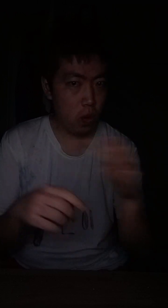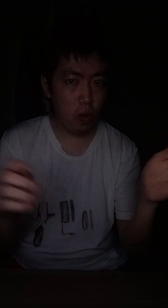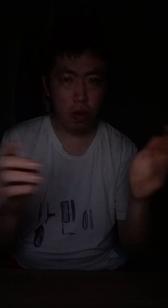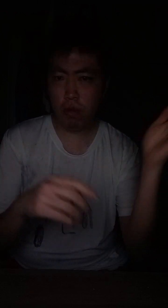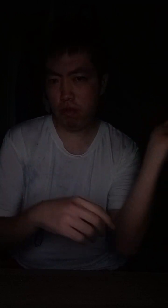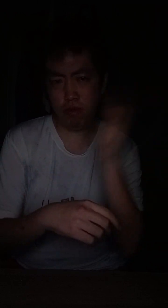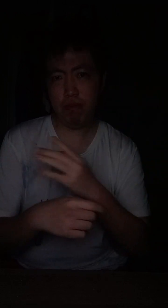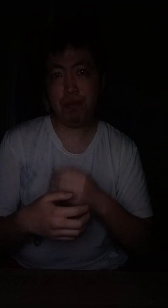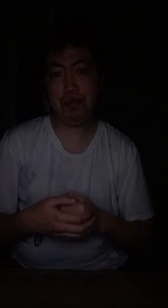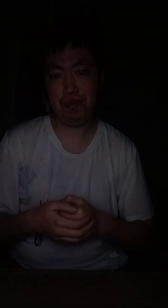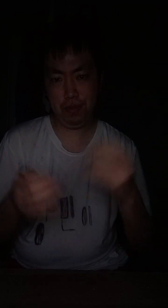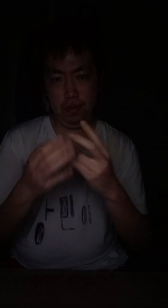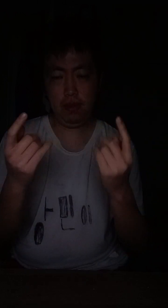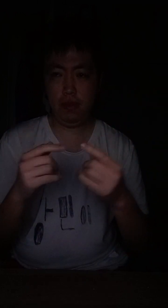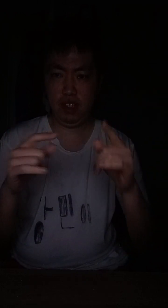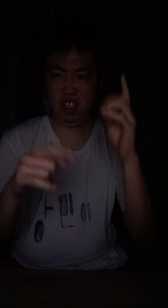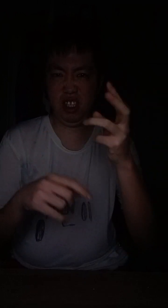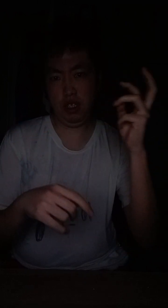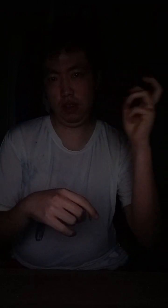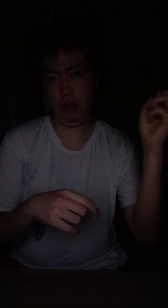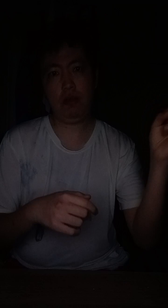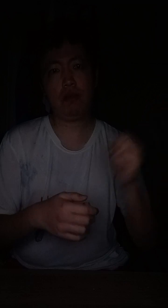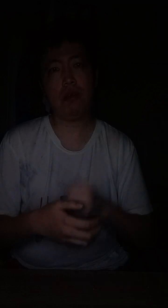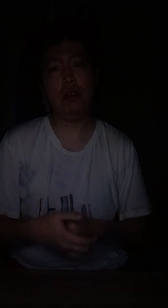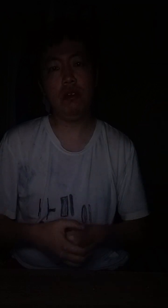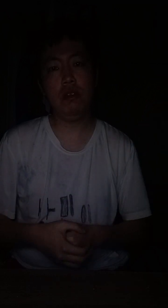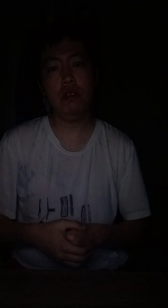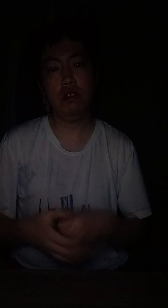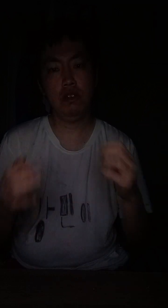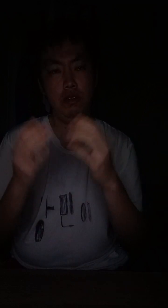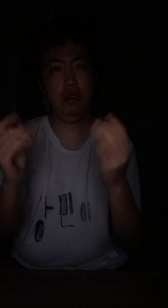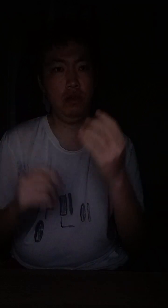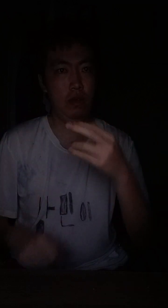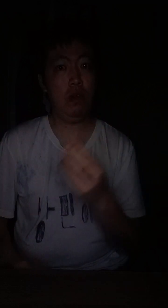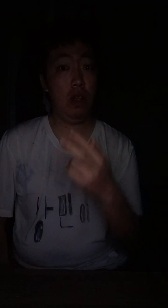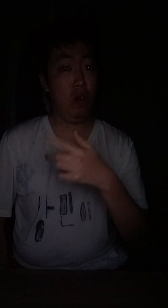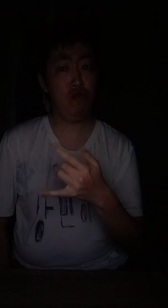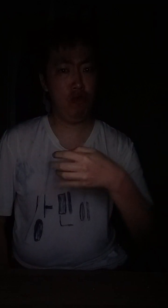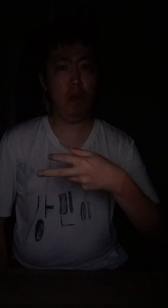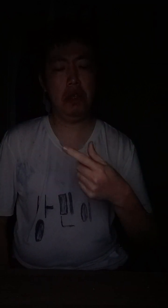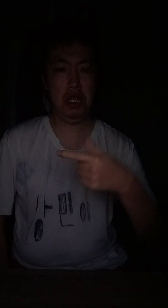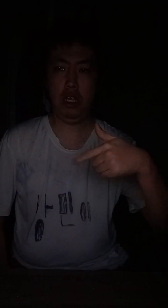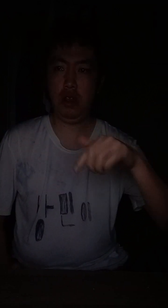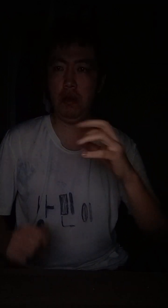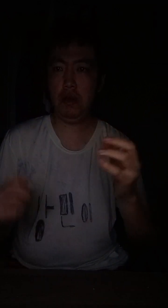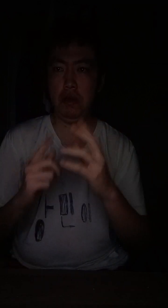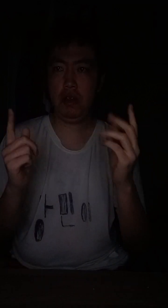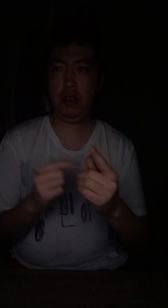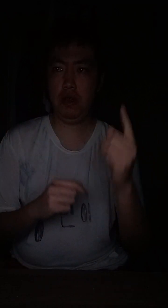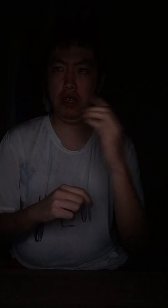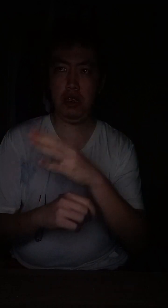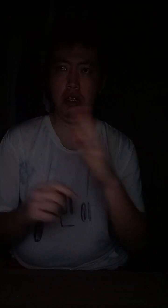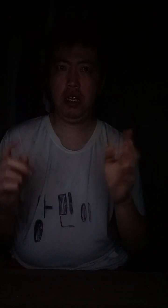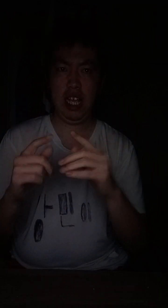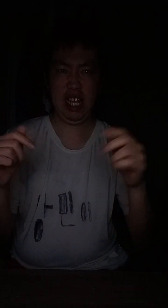없다며 가처분 신청을 기각했습니다. 앞서 서울행정법원과 서울고등법원이 2인 체제 방통위의 MBC 대주주